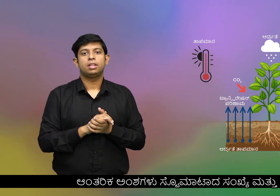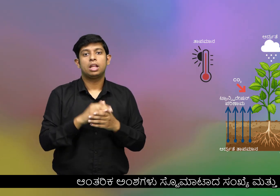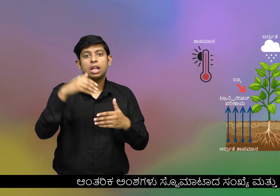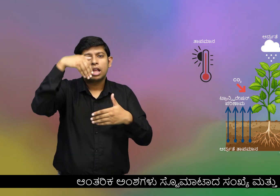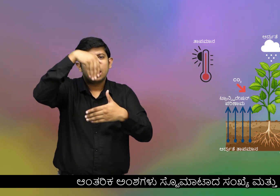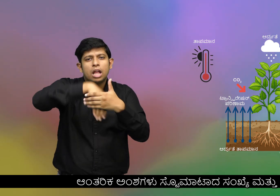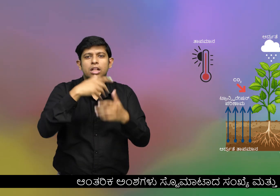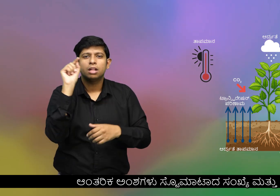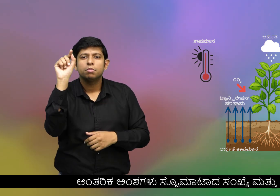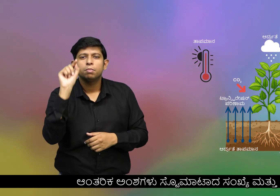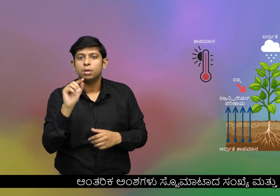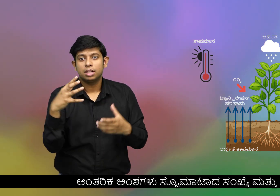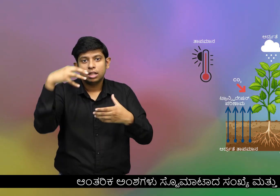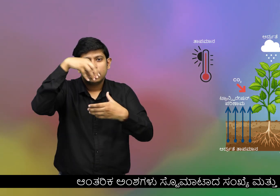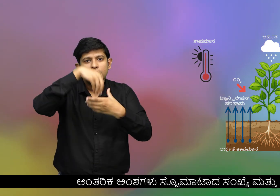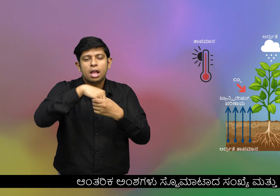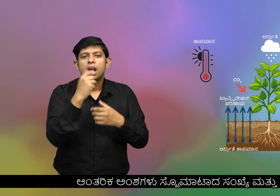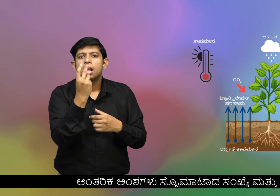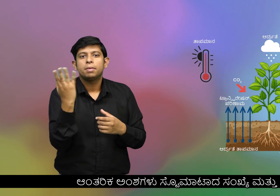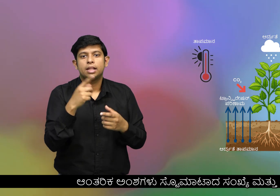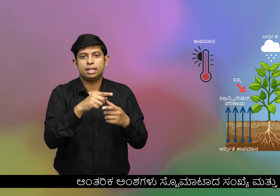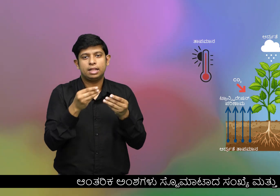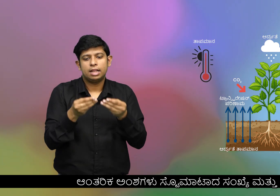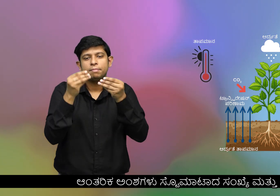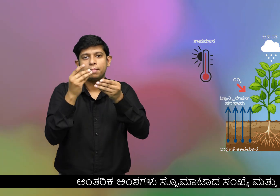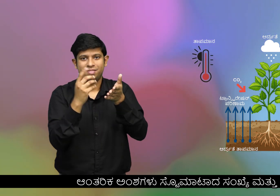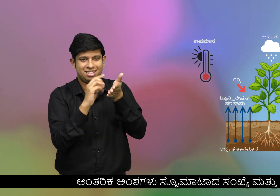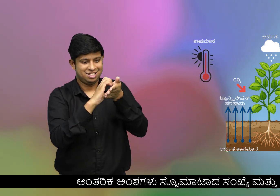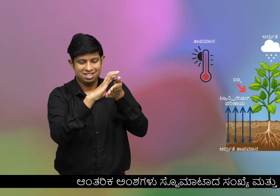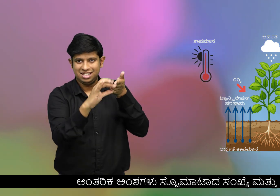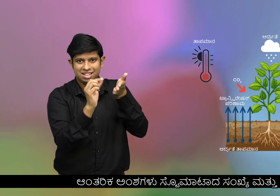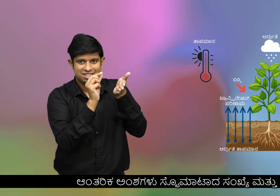ಆಂತರಿಕ ಅಂಶಗಳು ಸ್ಟೊಮ್ಯಾಟಾದ ಸಂಖ್ಯೆ ಮತ್ತು ವಿತರಣೆ,